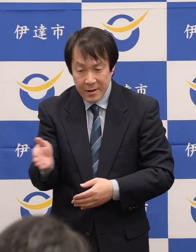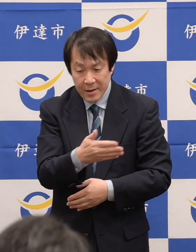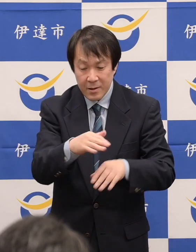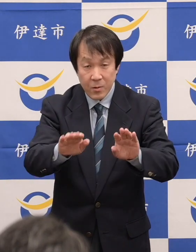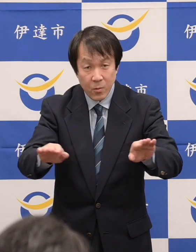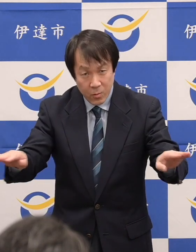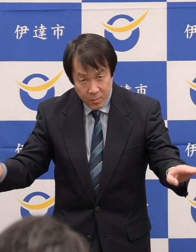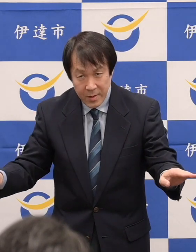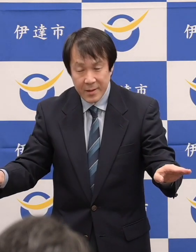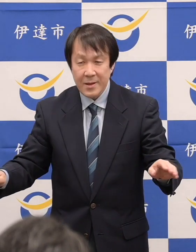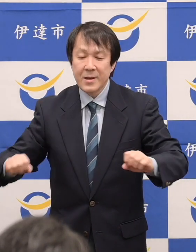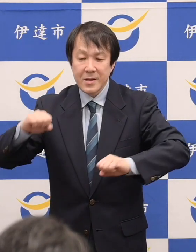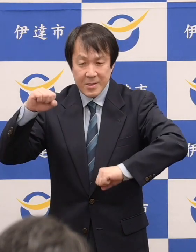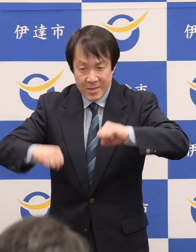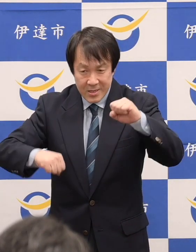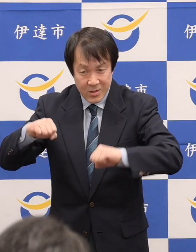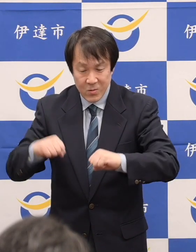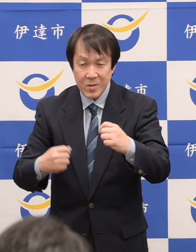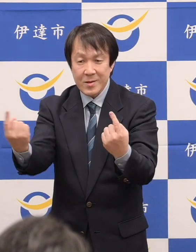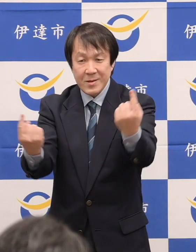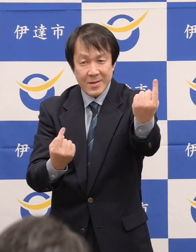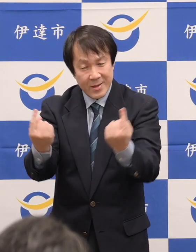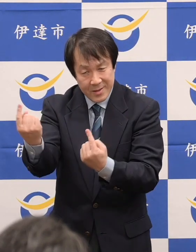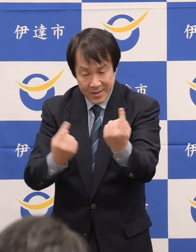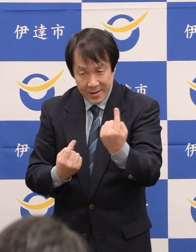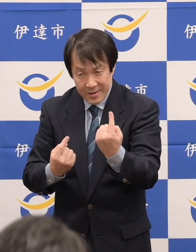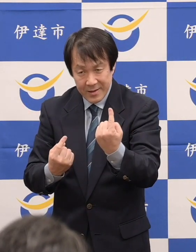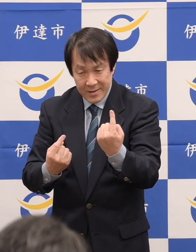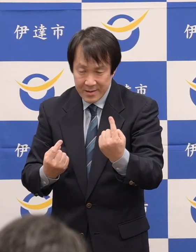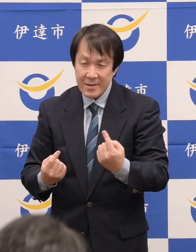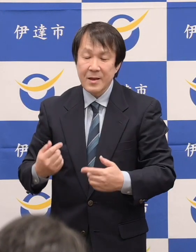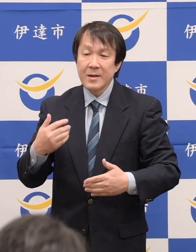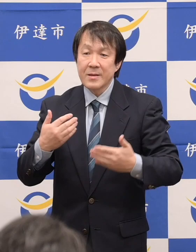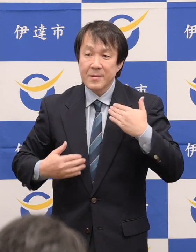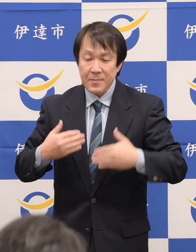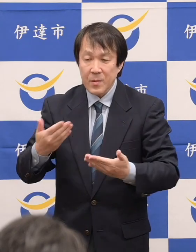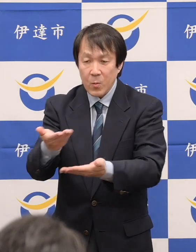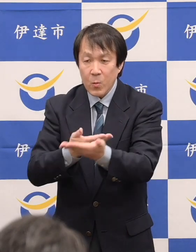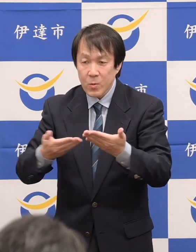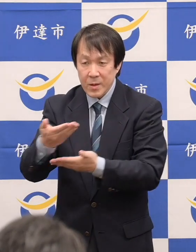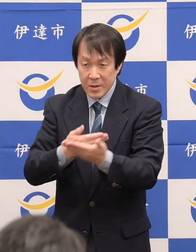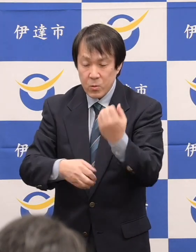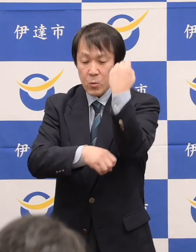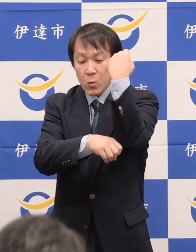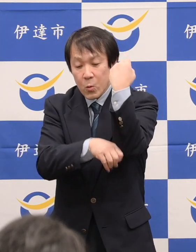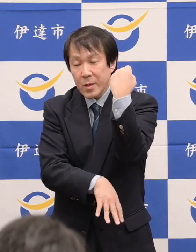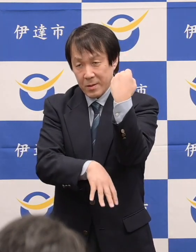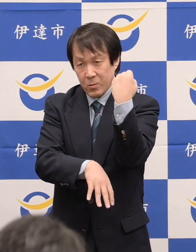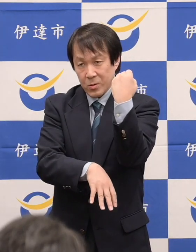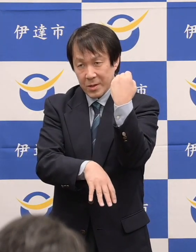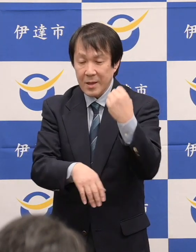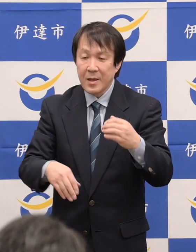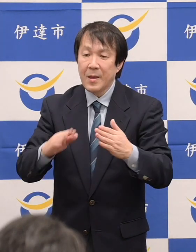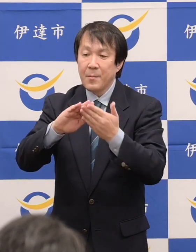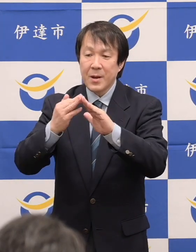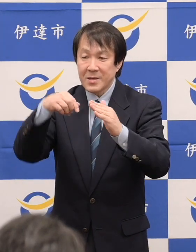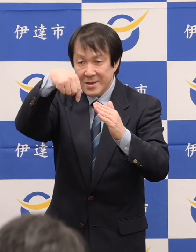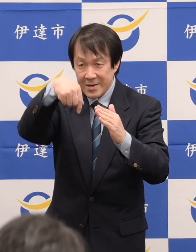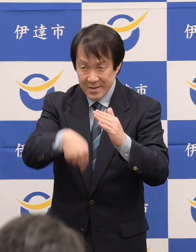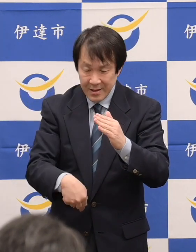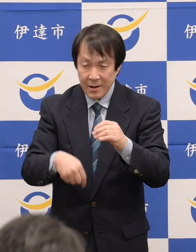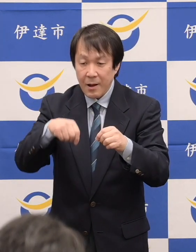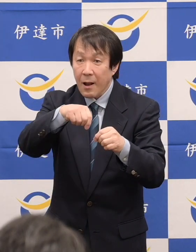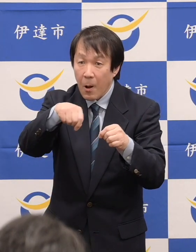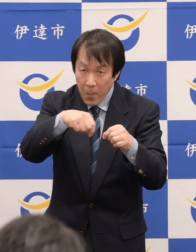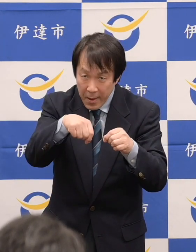自由に立ち寄り語ることができる町づくりの拠点として、 街中カフェや子